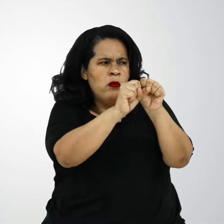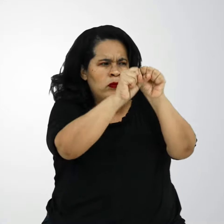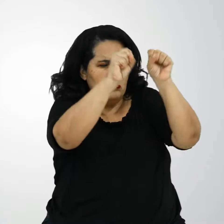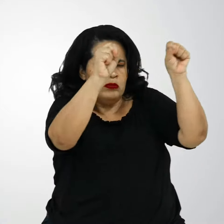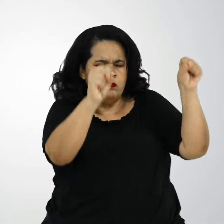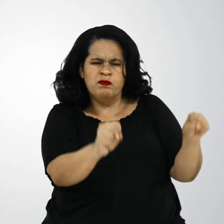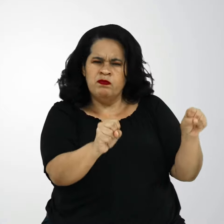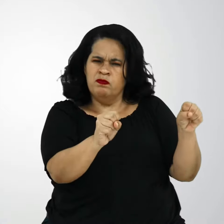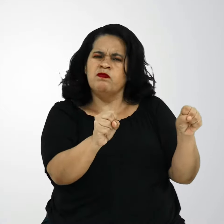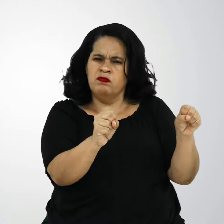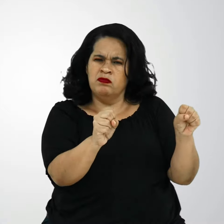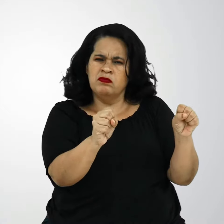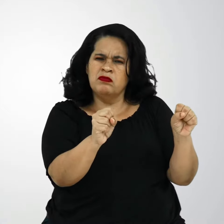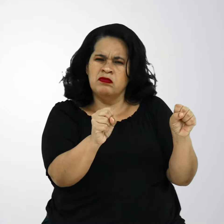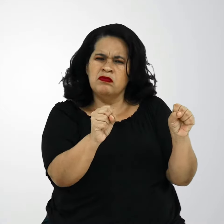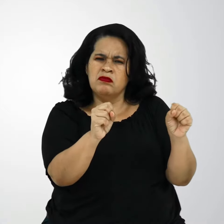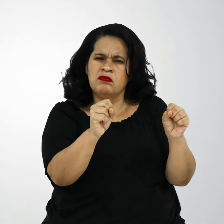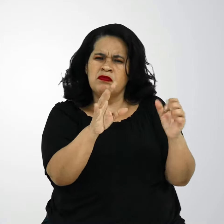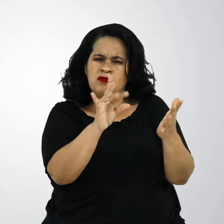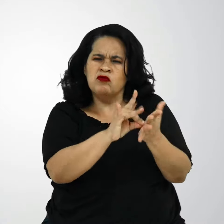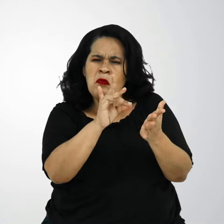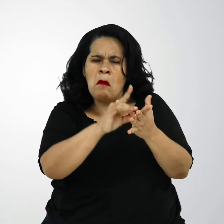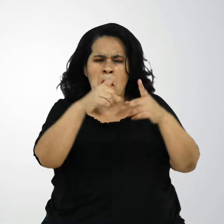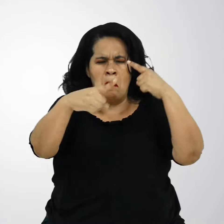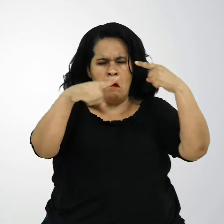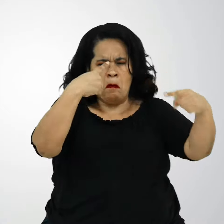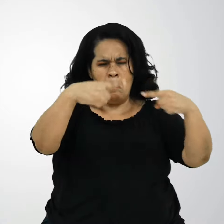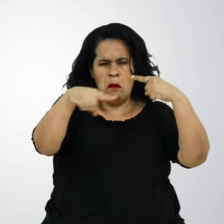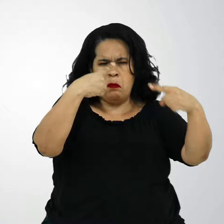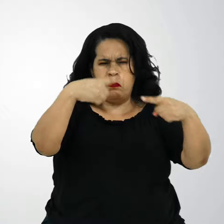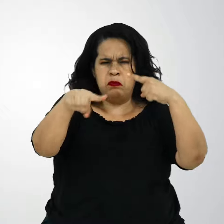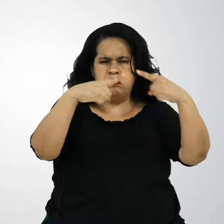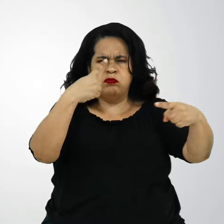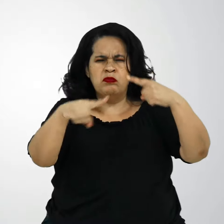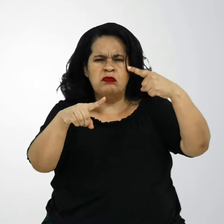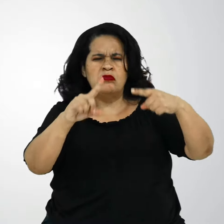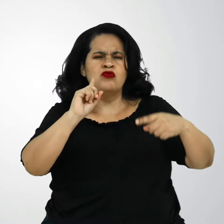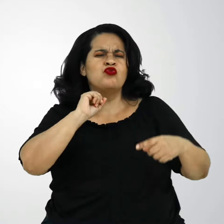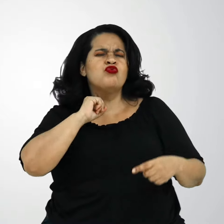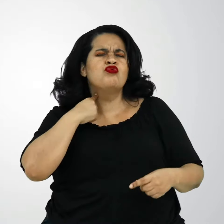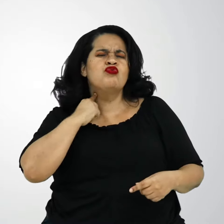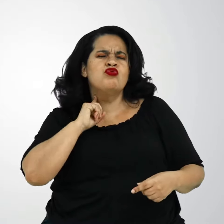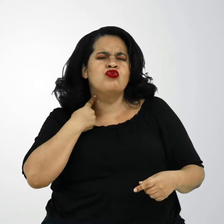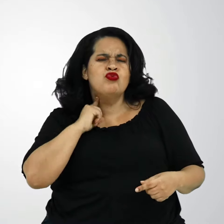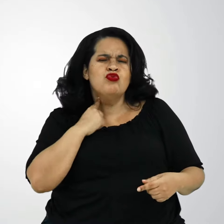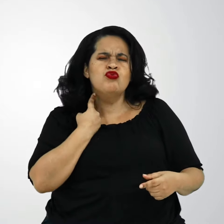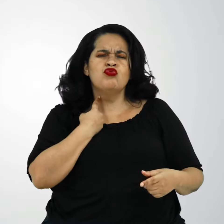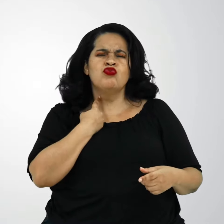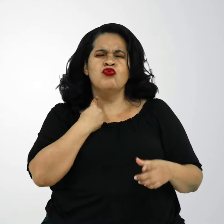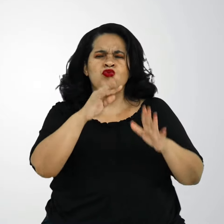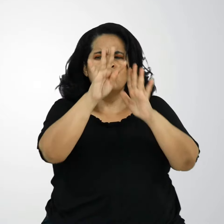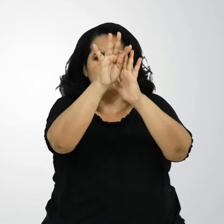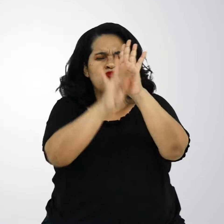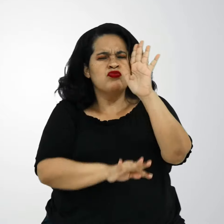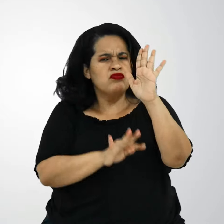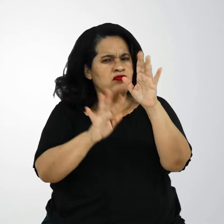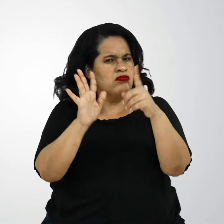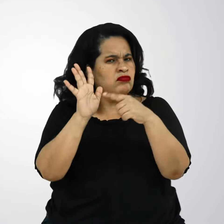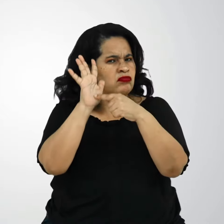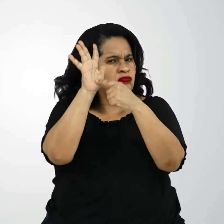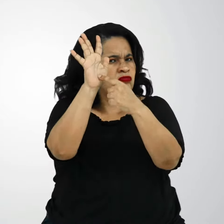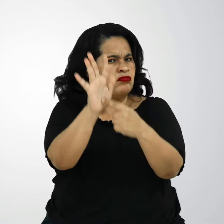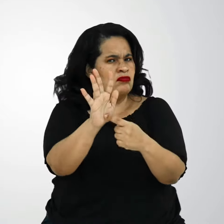pecaminoso, né, o sistema político pecaminoso, surge um governante. O texto aí aparece, né, vai dizer, e